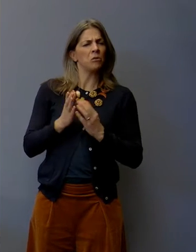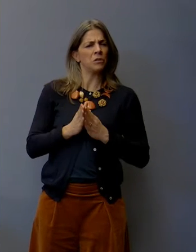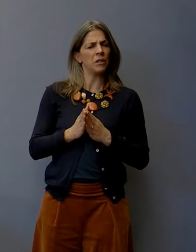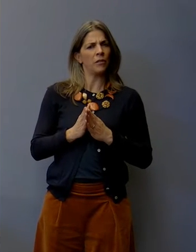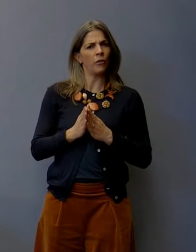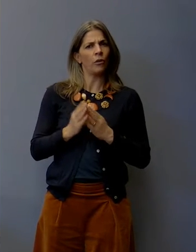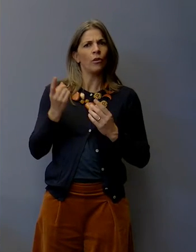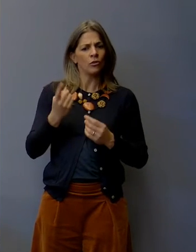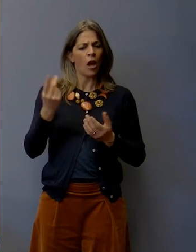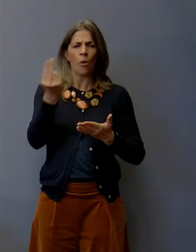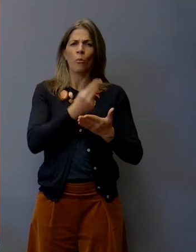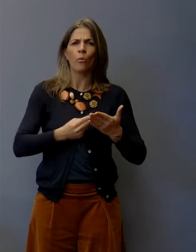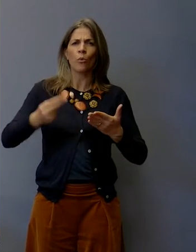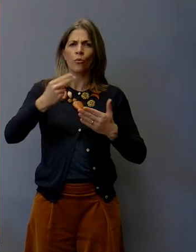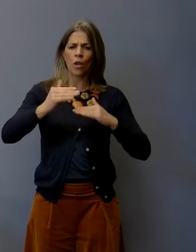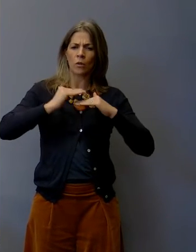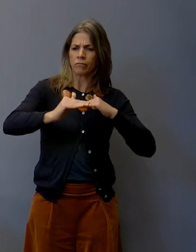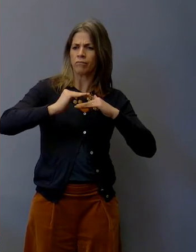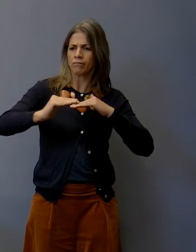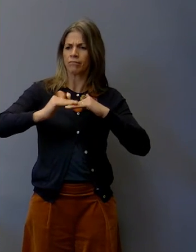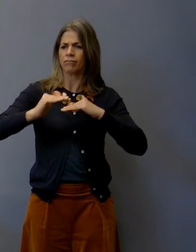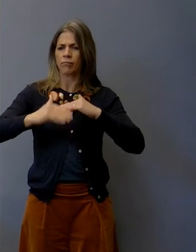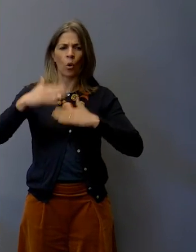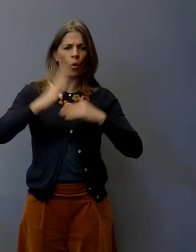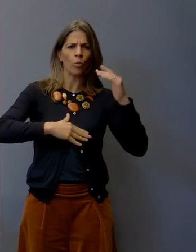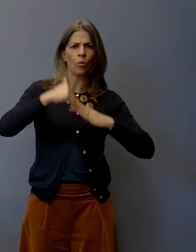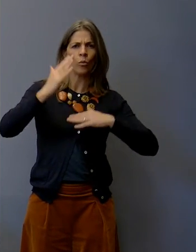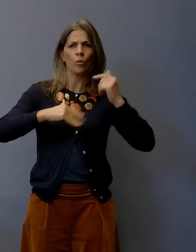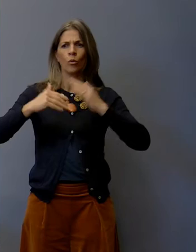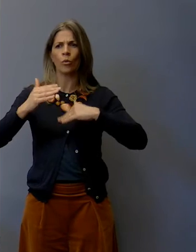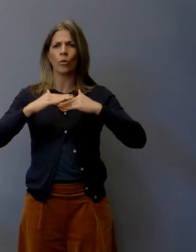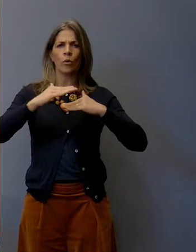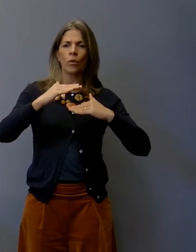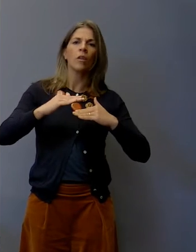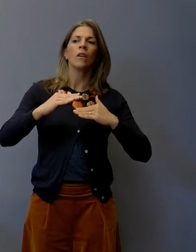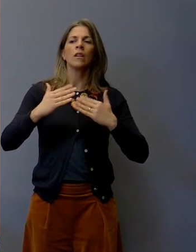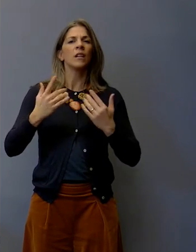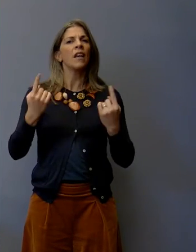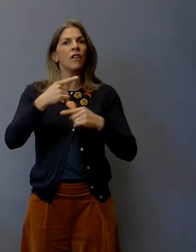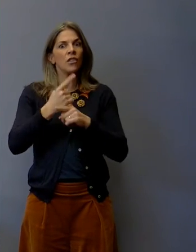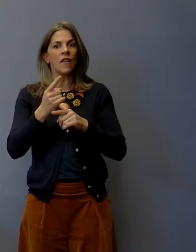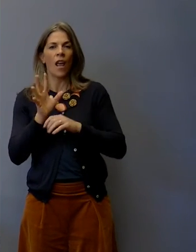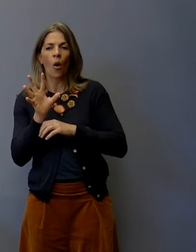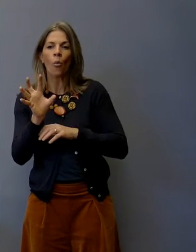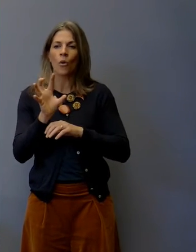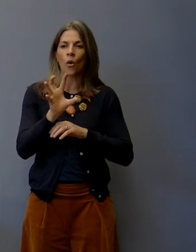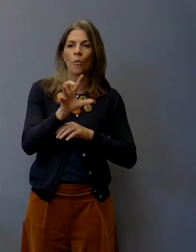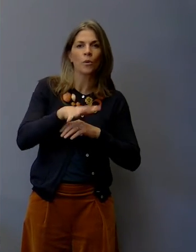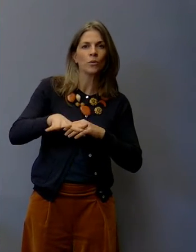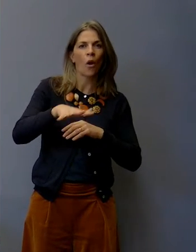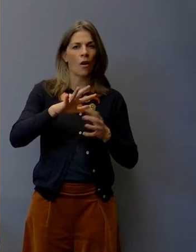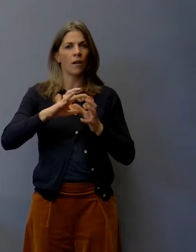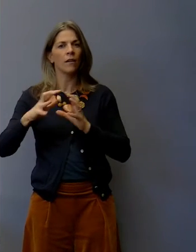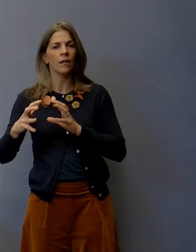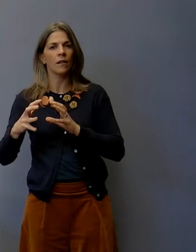di cementificazione di diradamento anziché di di recupero e della città della nautica ed ora con la sea